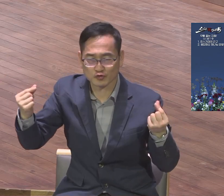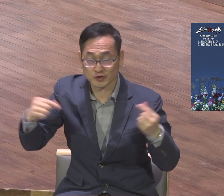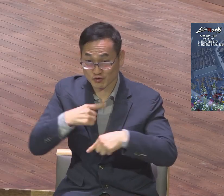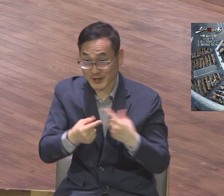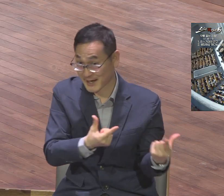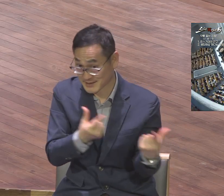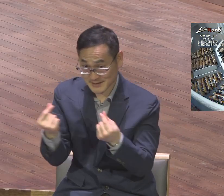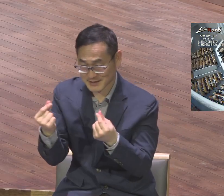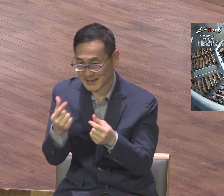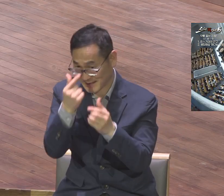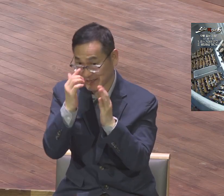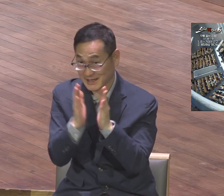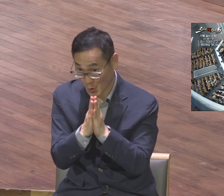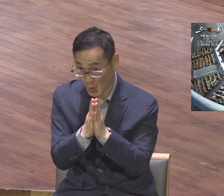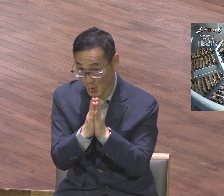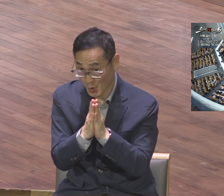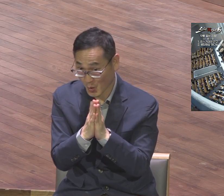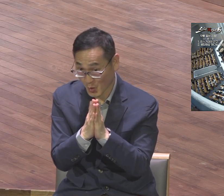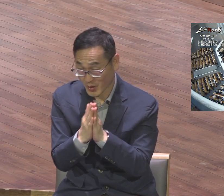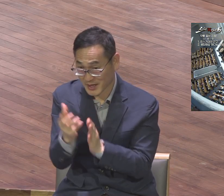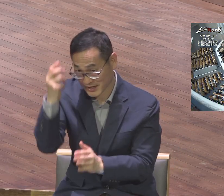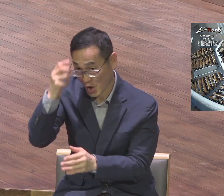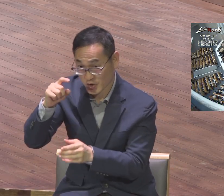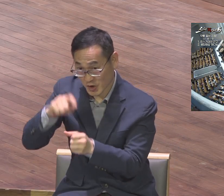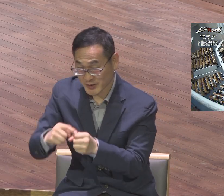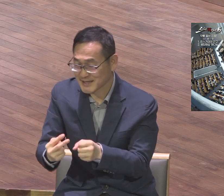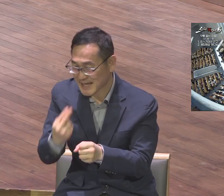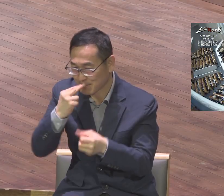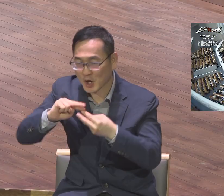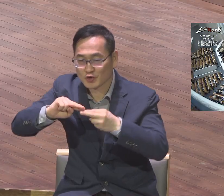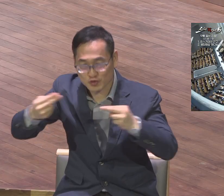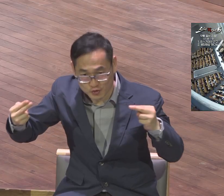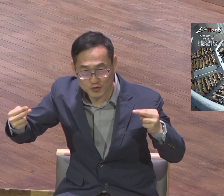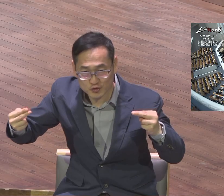기도는 영적 생명줄이다.